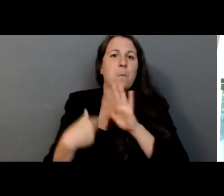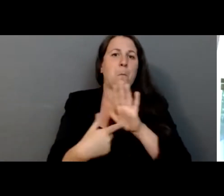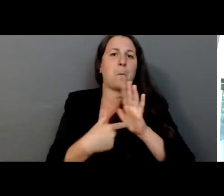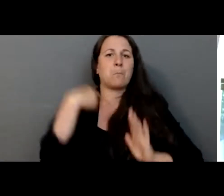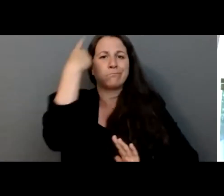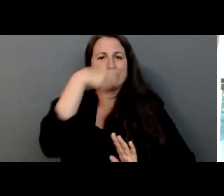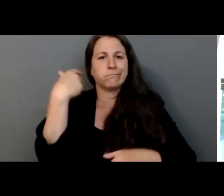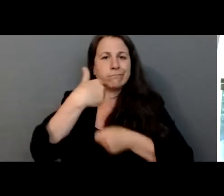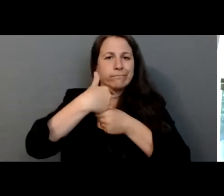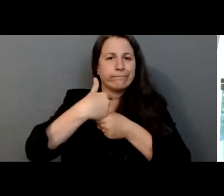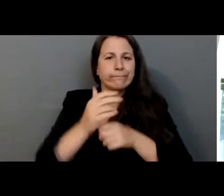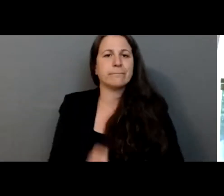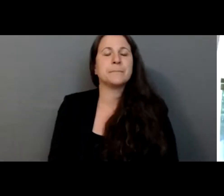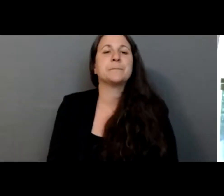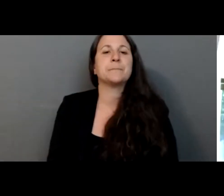je le ferai à elle ou à lui